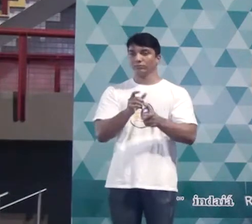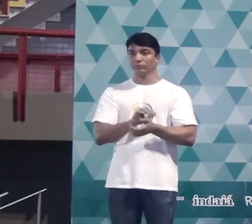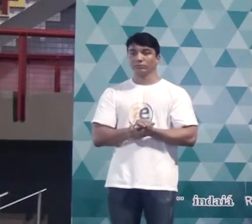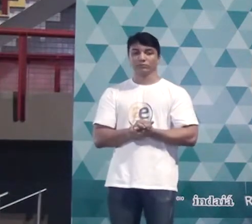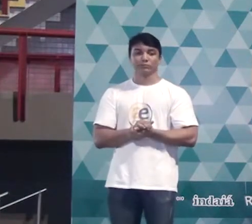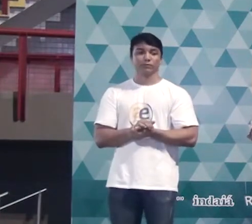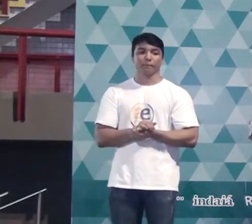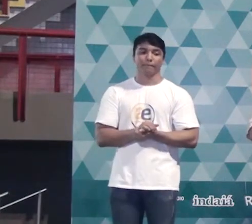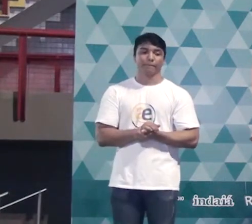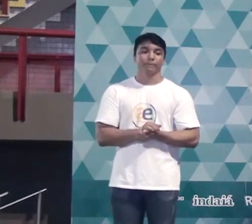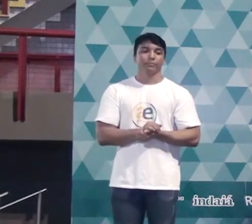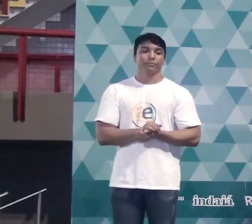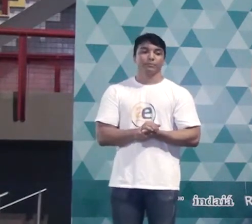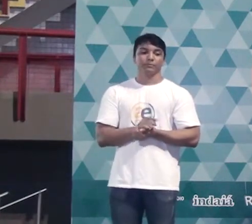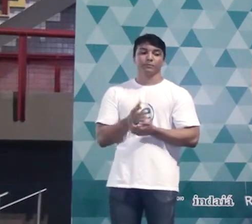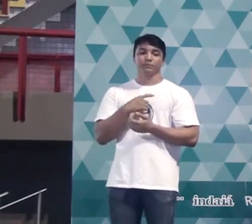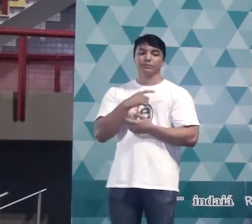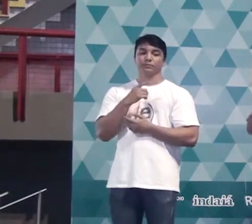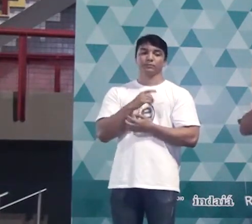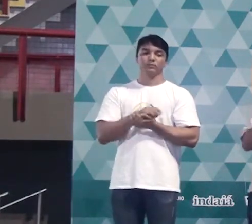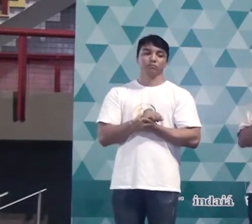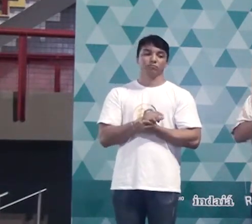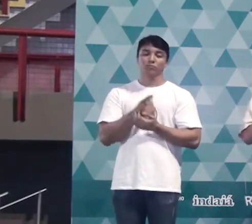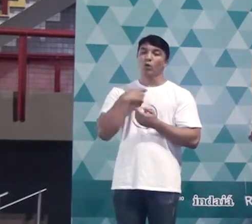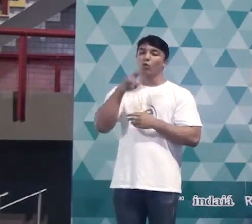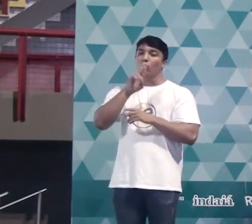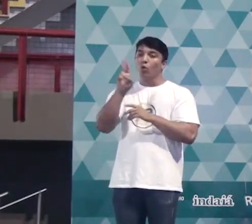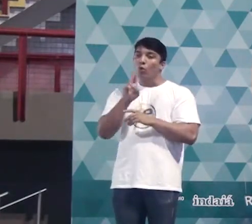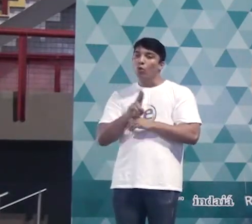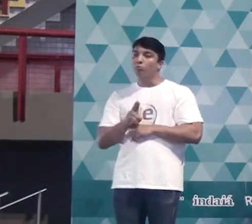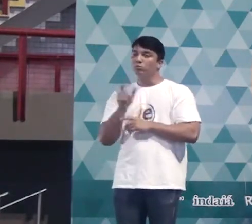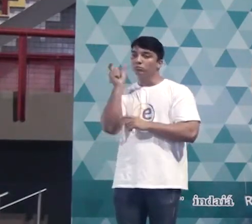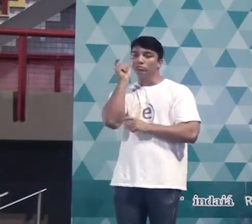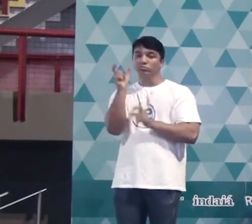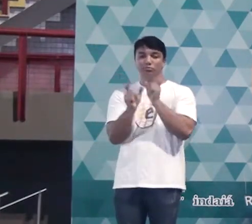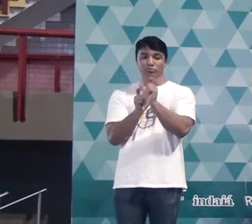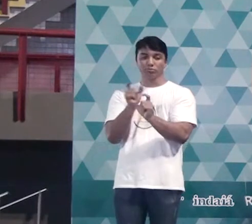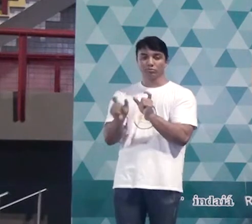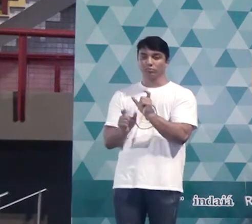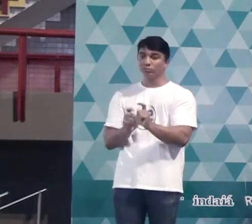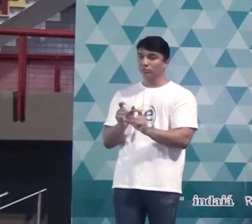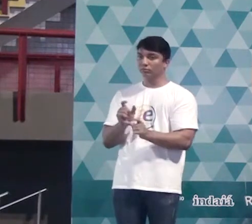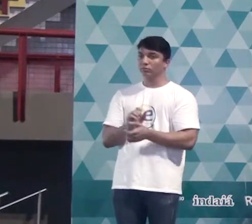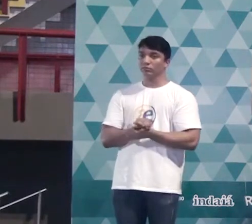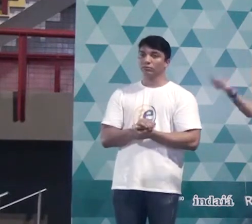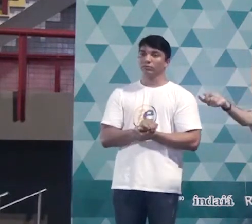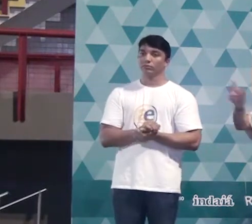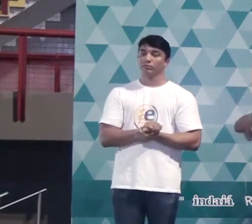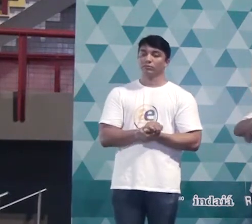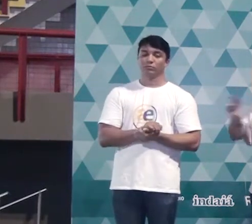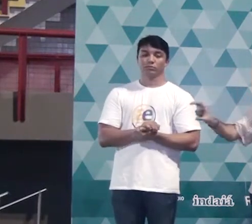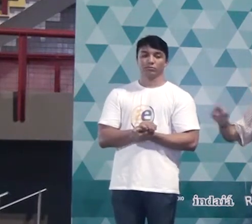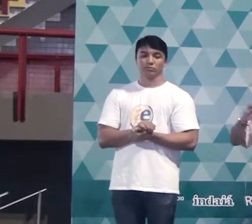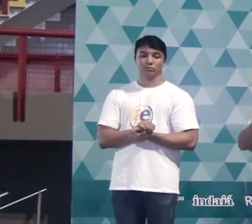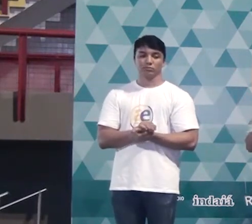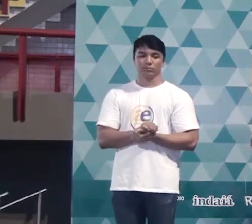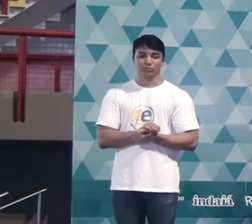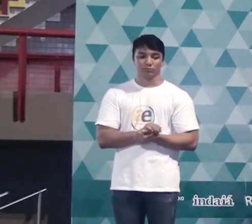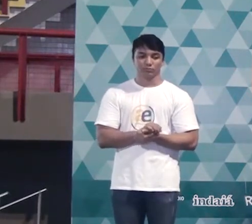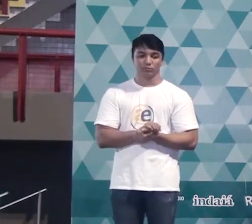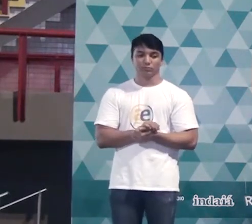Pessoal, eu adoro comer caranguejo. Caranguejo é escambau. Não é caranguejo, é